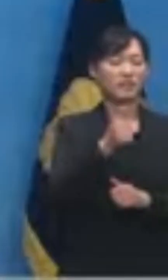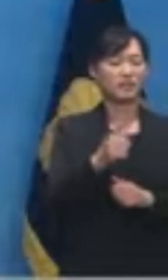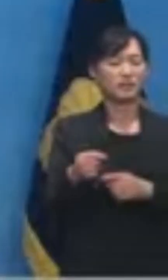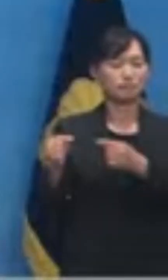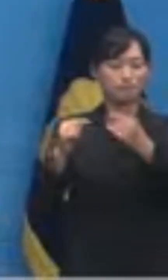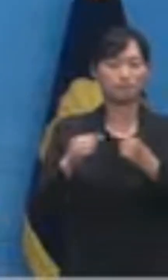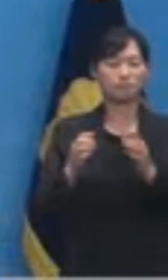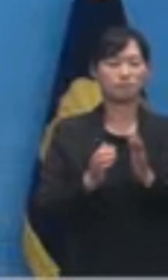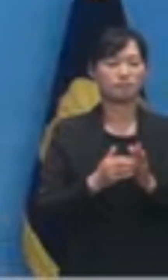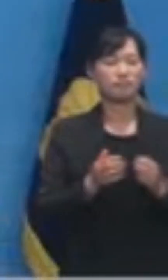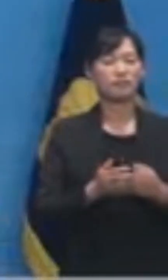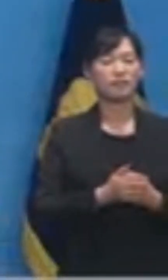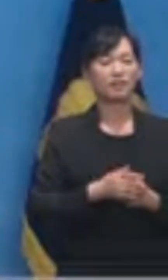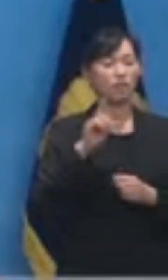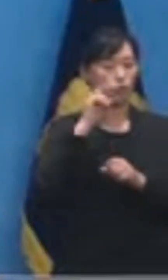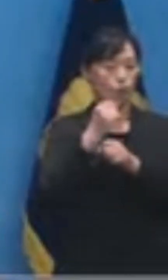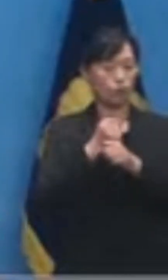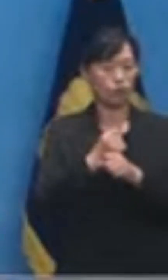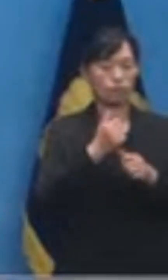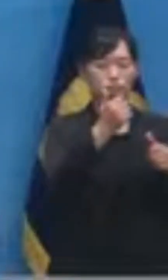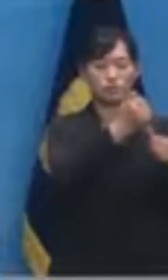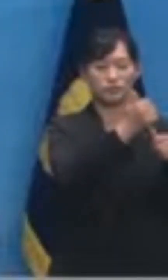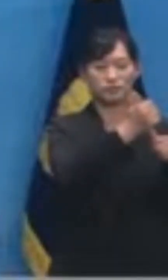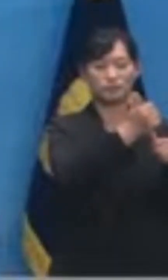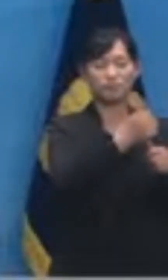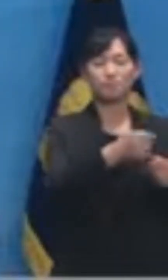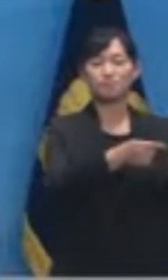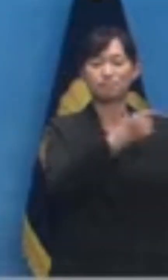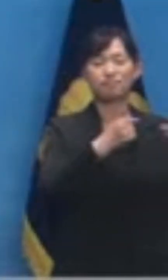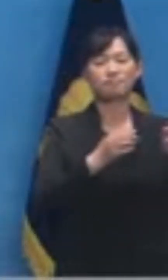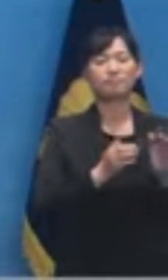최혁진 민주연구원 부원장님,